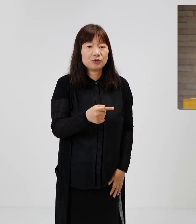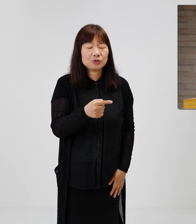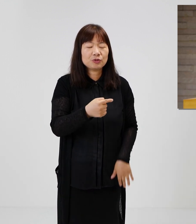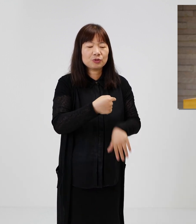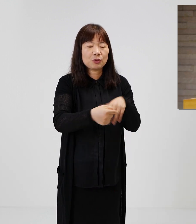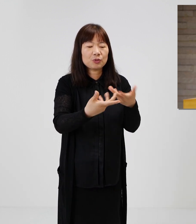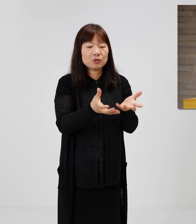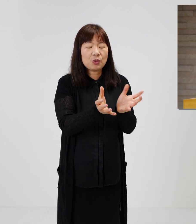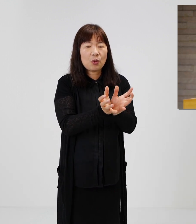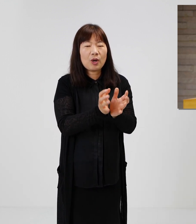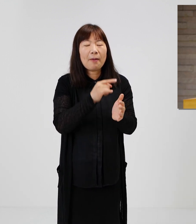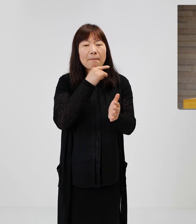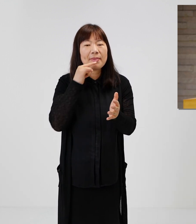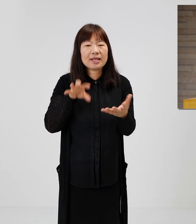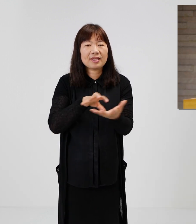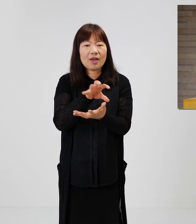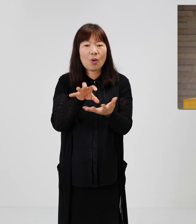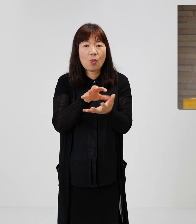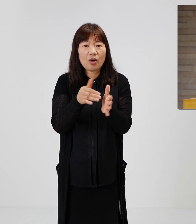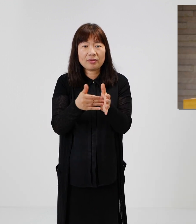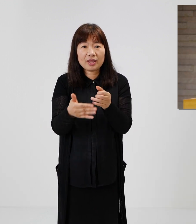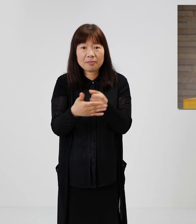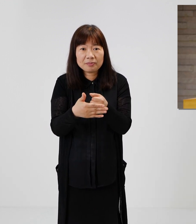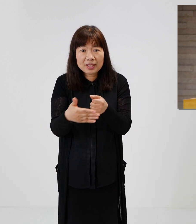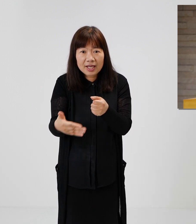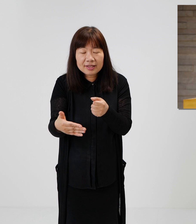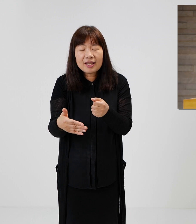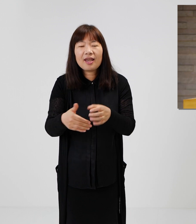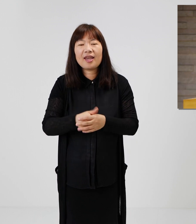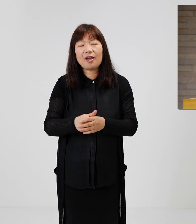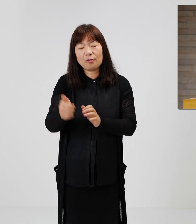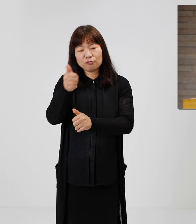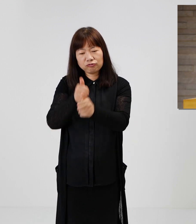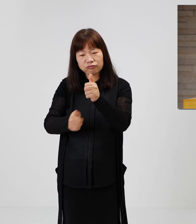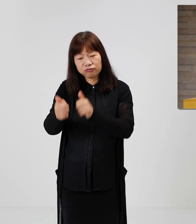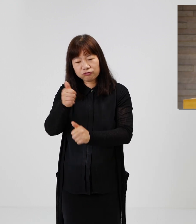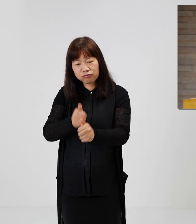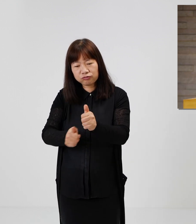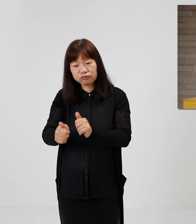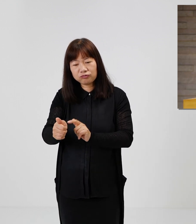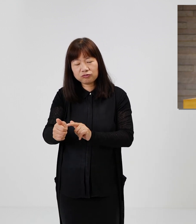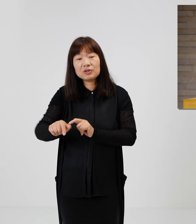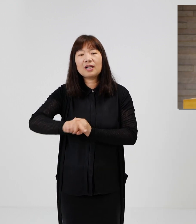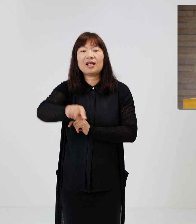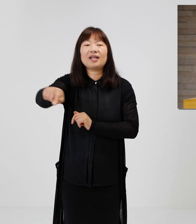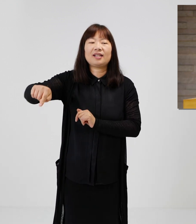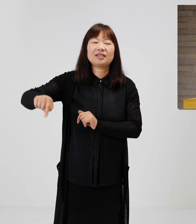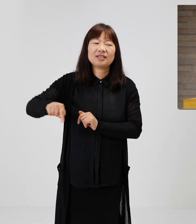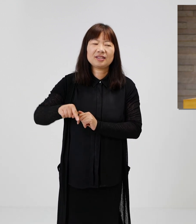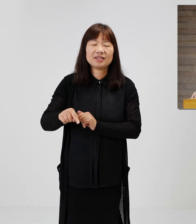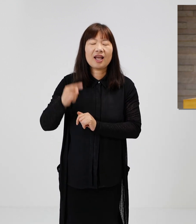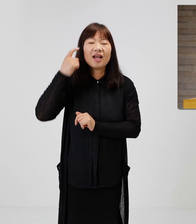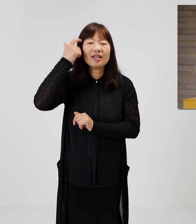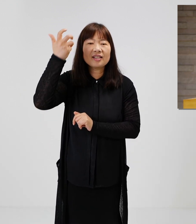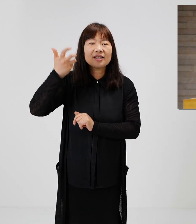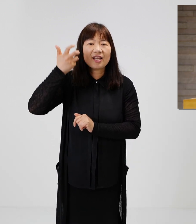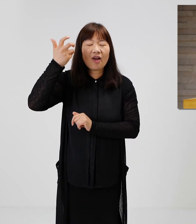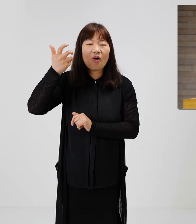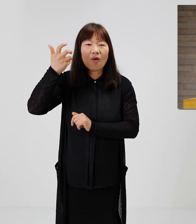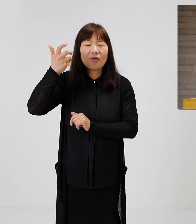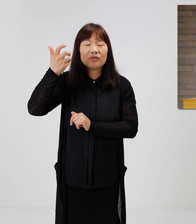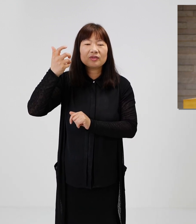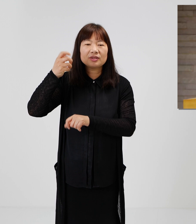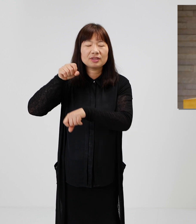피를 섞어서 혈통을 낳아 뿌렸던 이들의 영적인